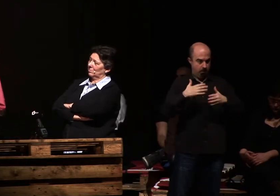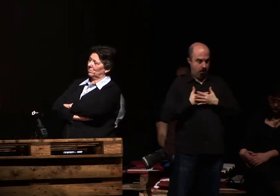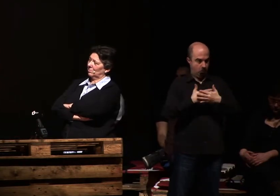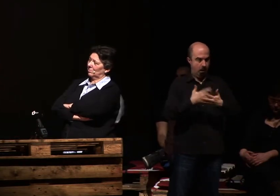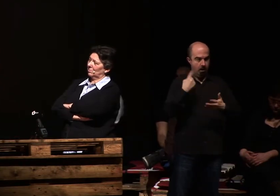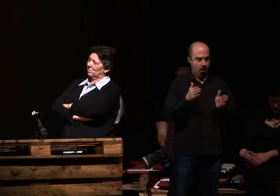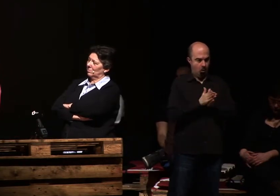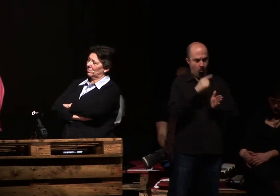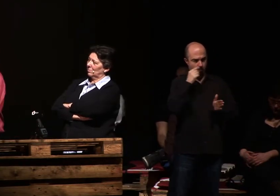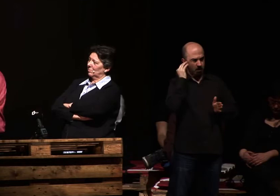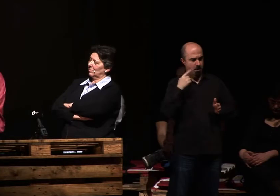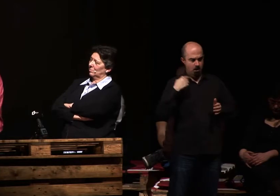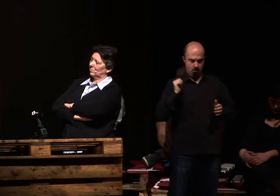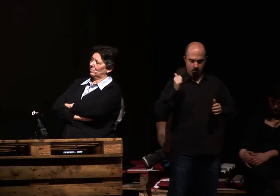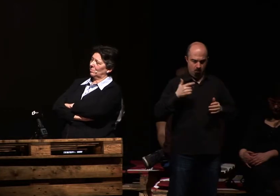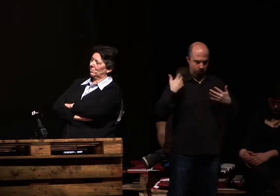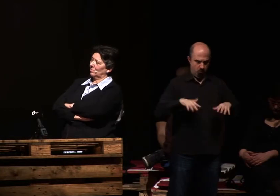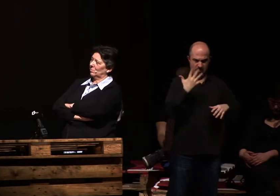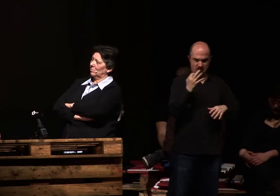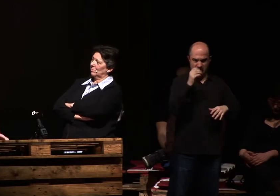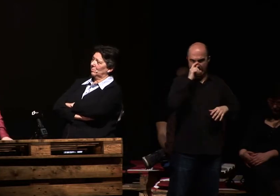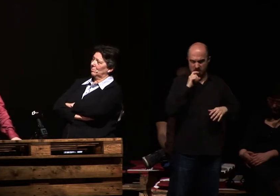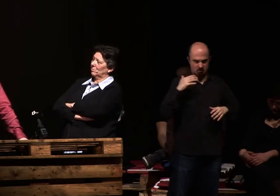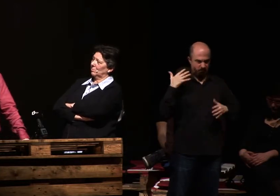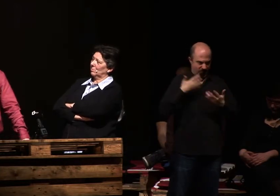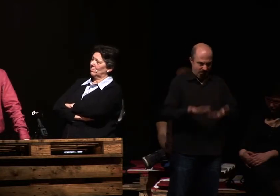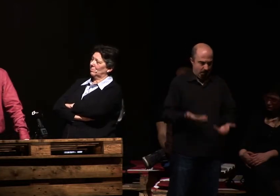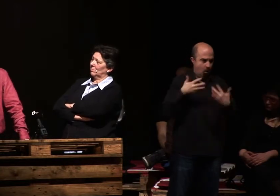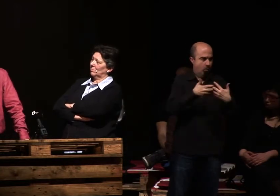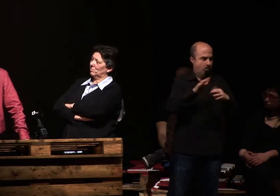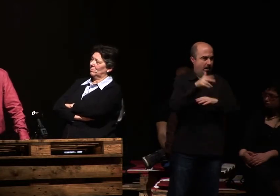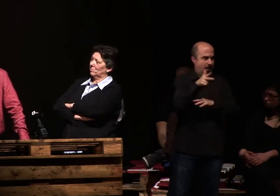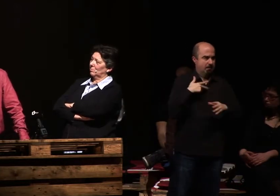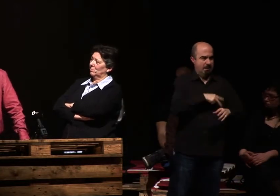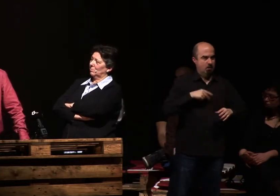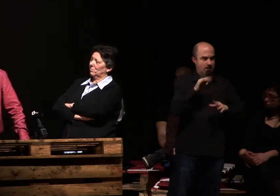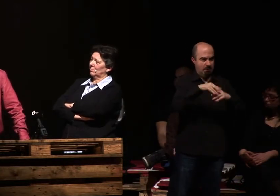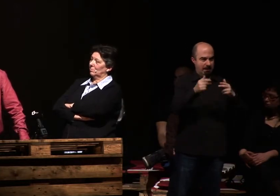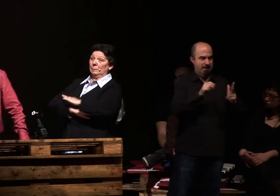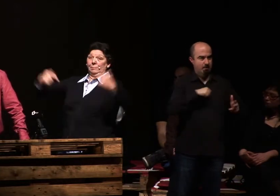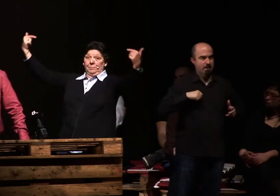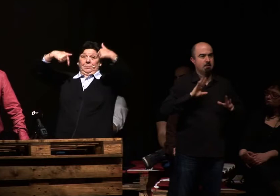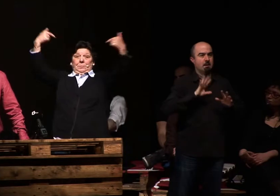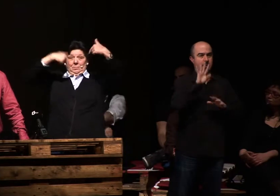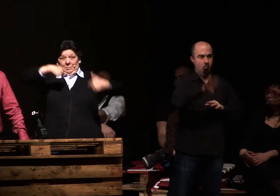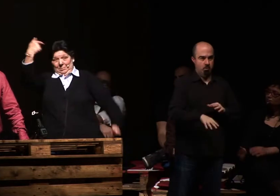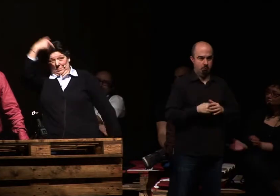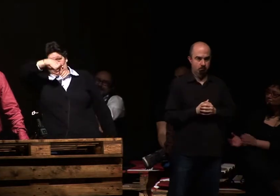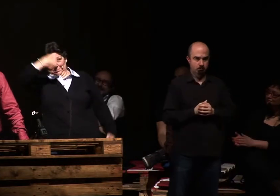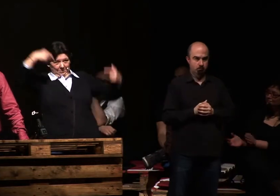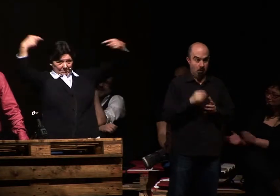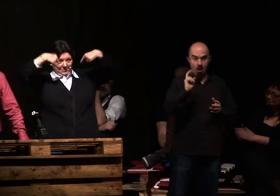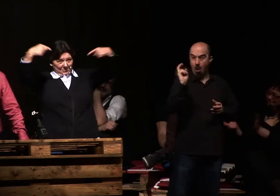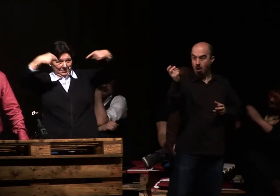que porten més o gairebé 50 anys lluitant pels drets nacionals i la independència d'aquest país. I d'altres